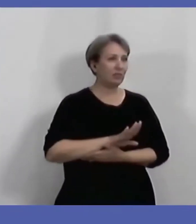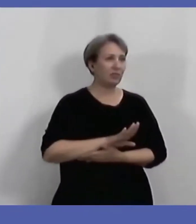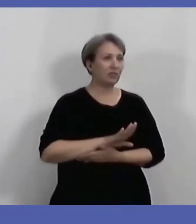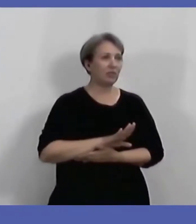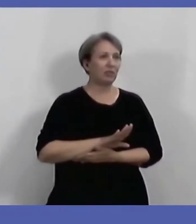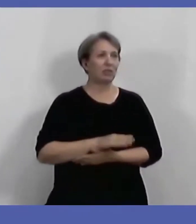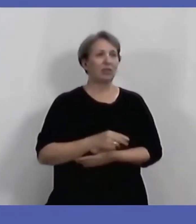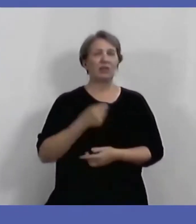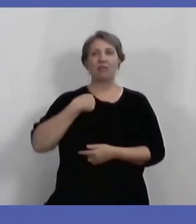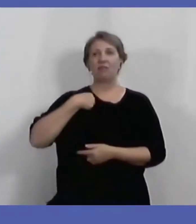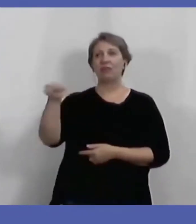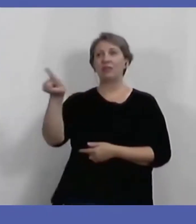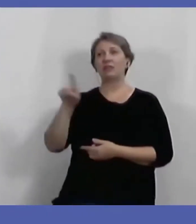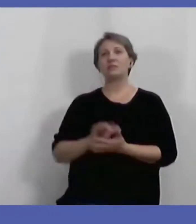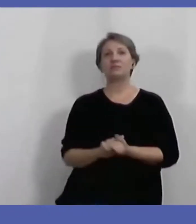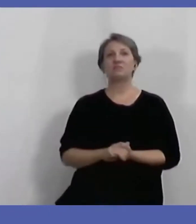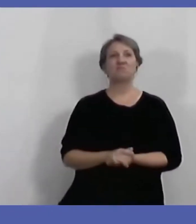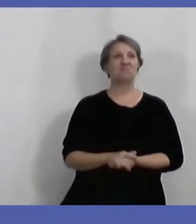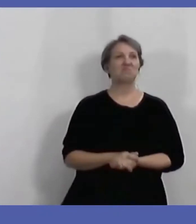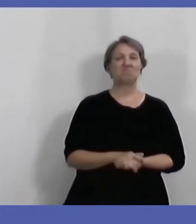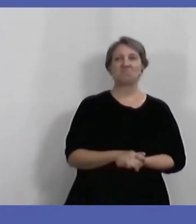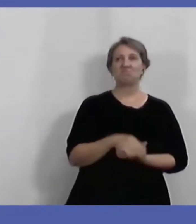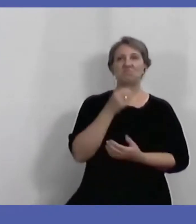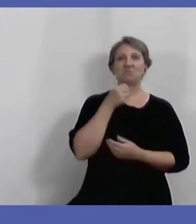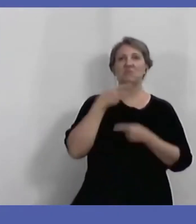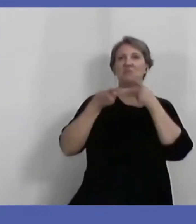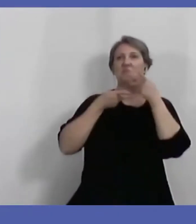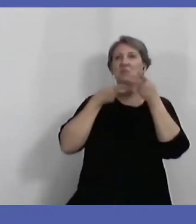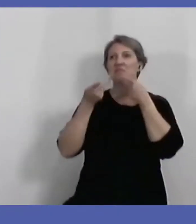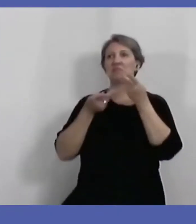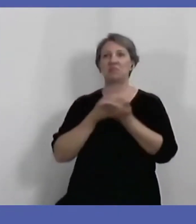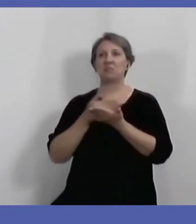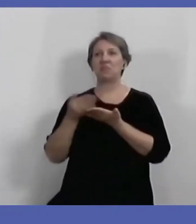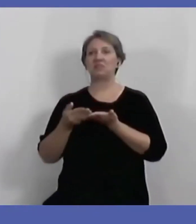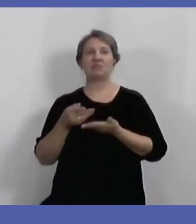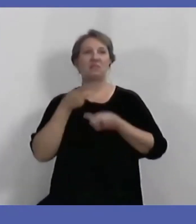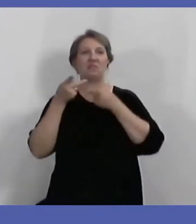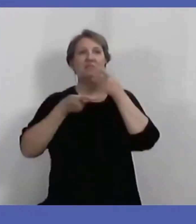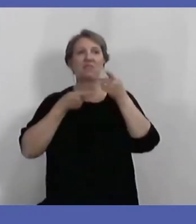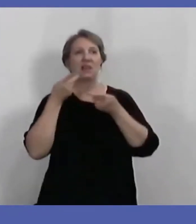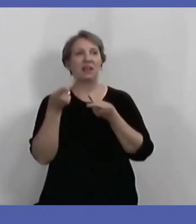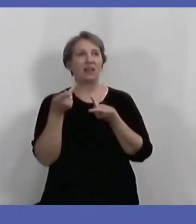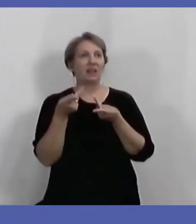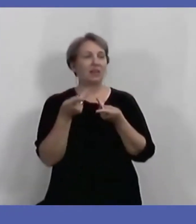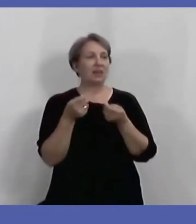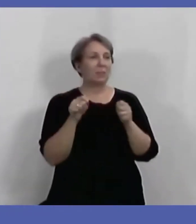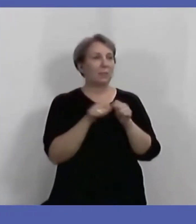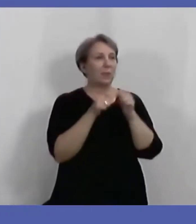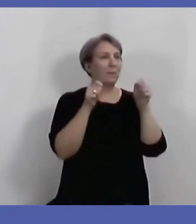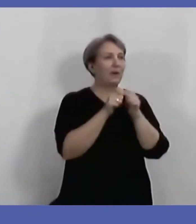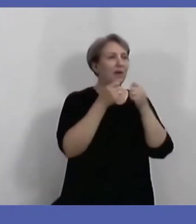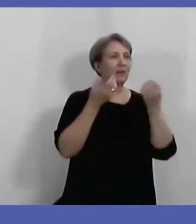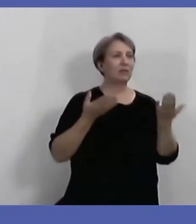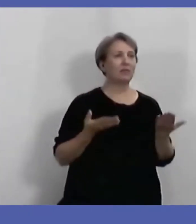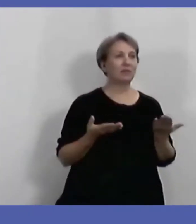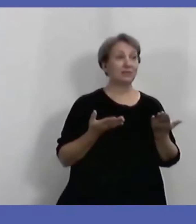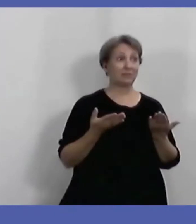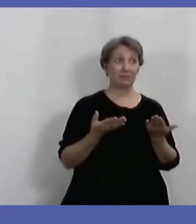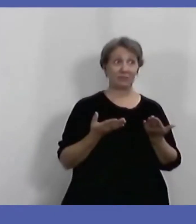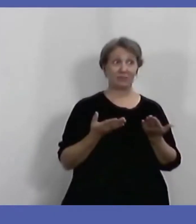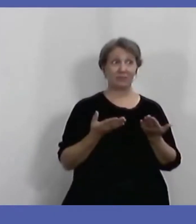próprias palavras. Você foi usado por Satanás. Essa é a nossa